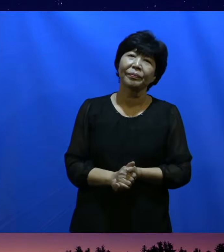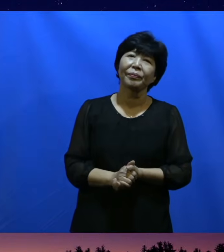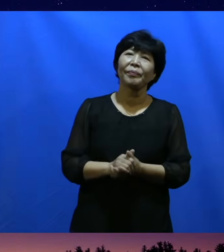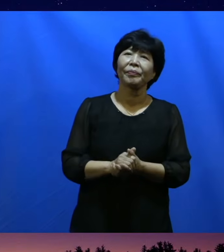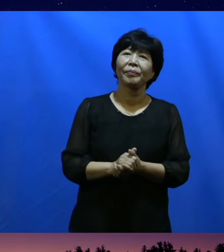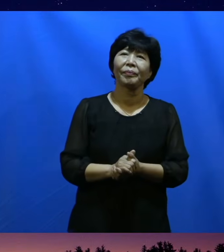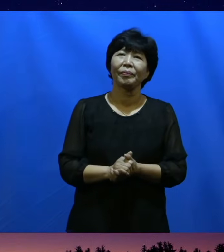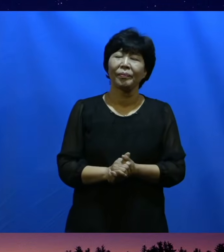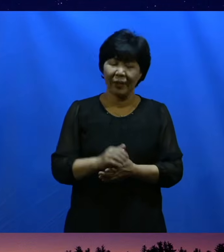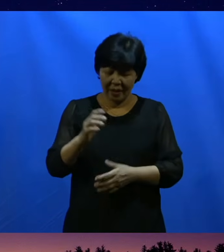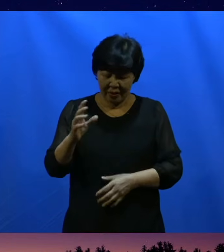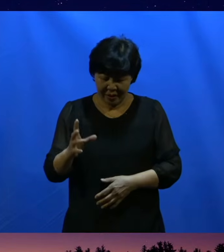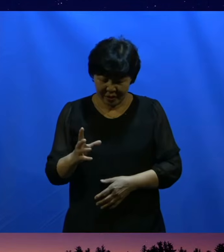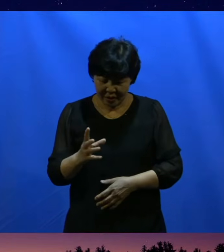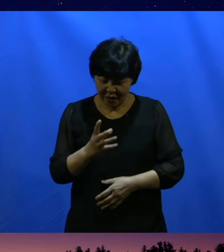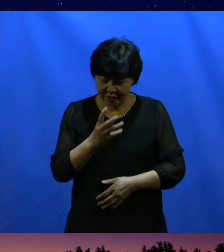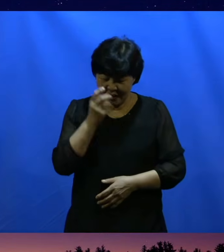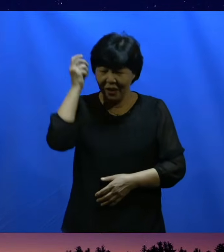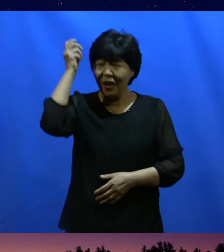성령이 오셨네.